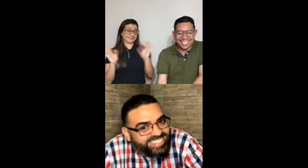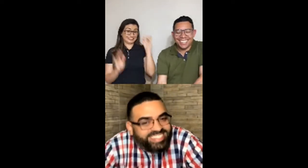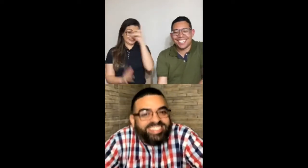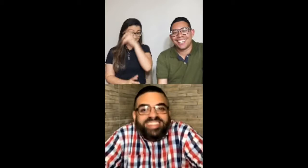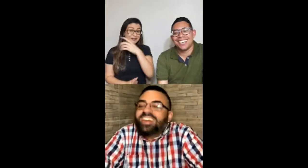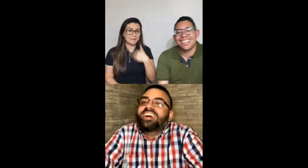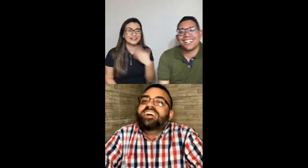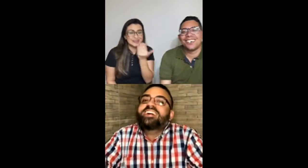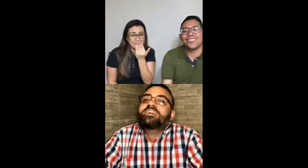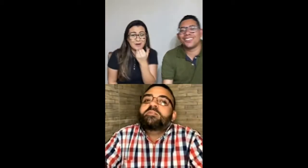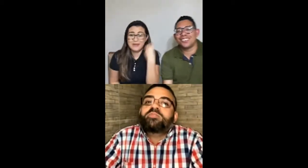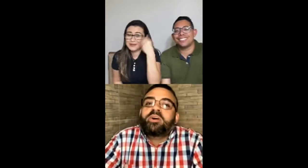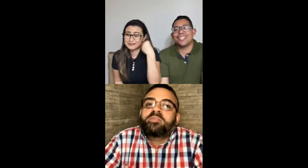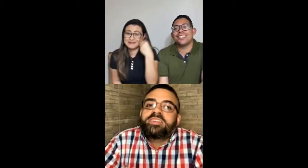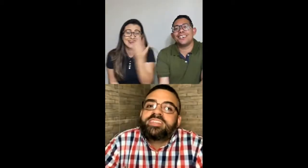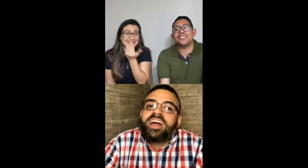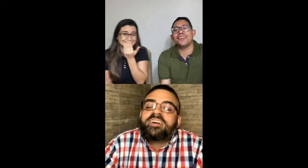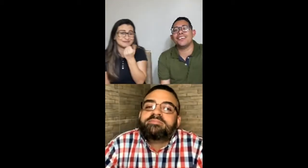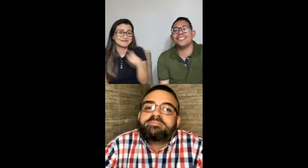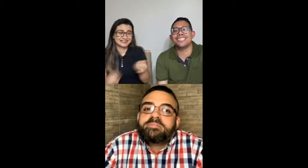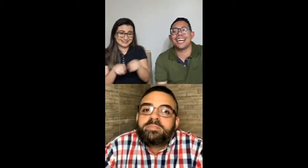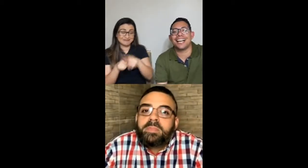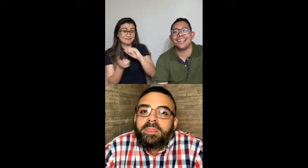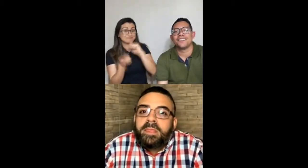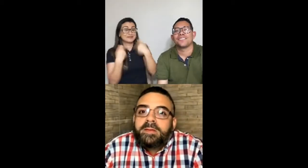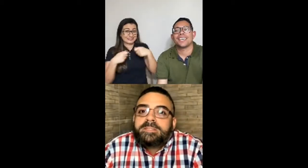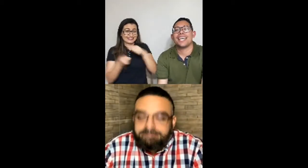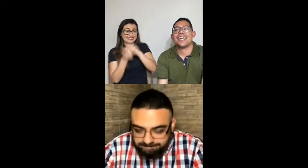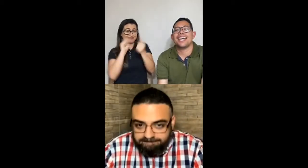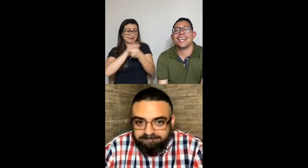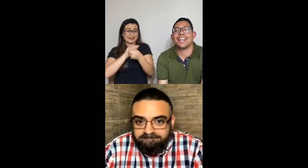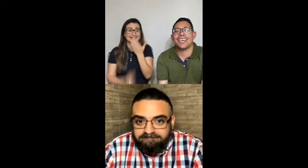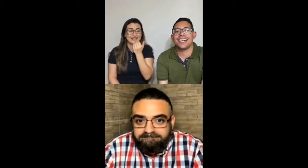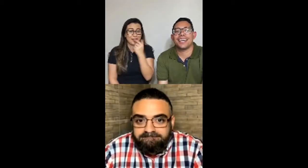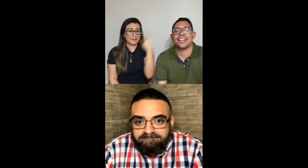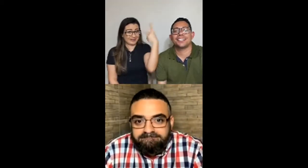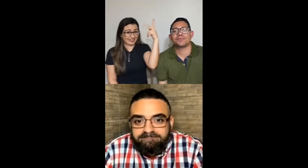Ai, Jesus. Ô, Só, deixa eu te perguntar.